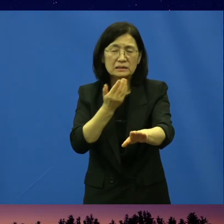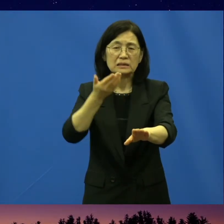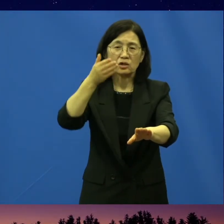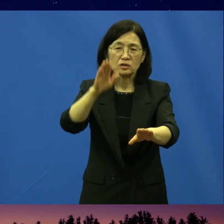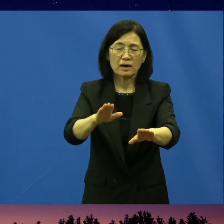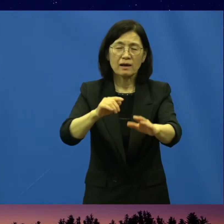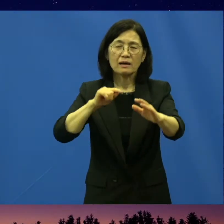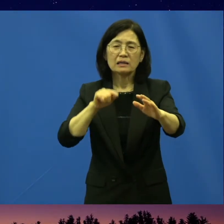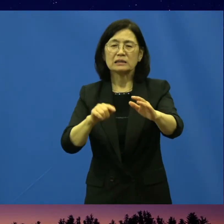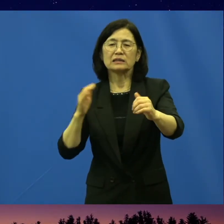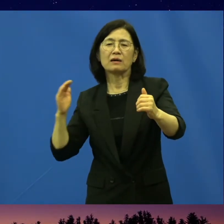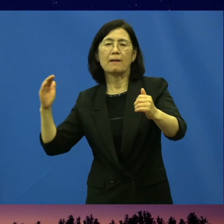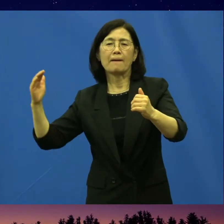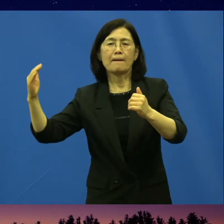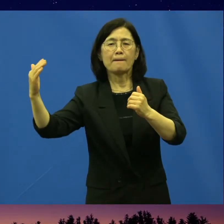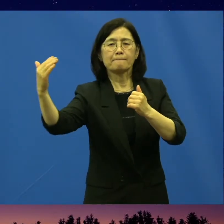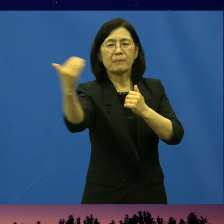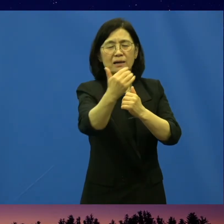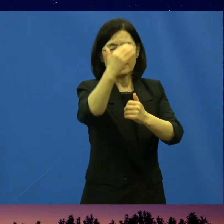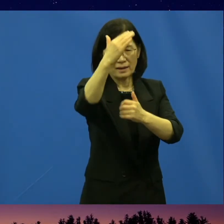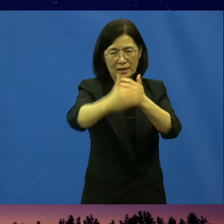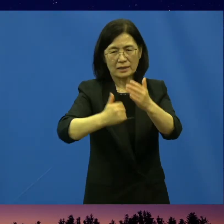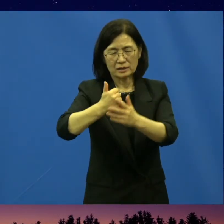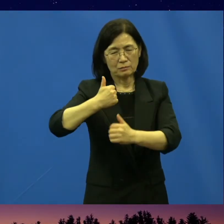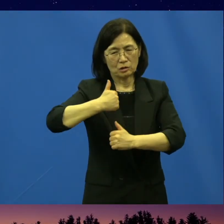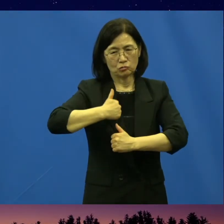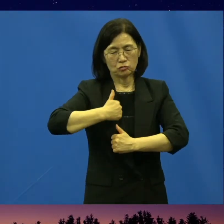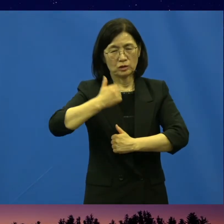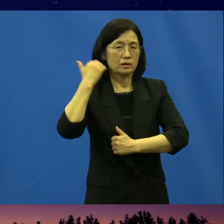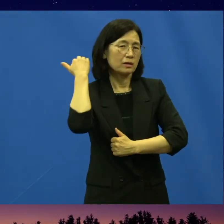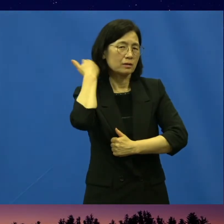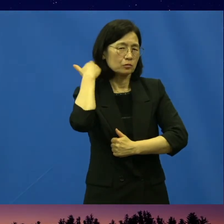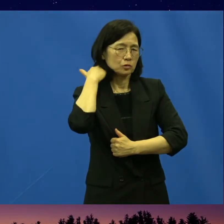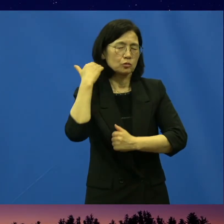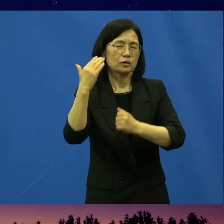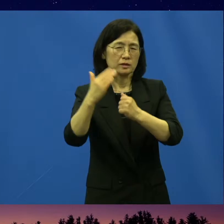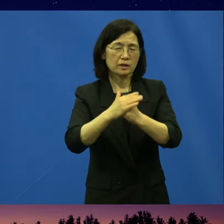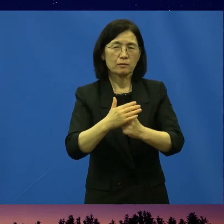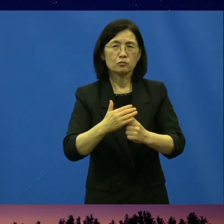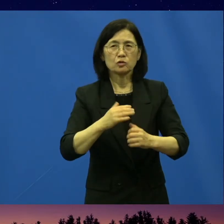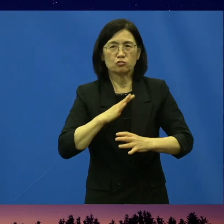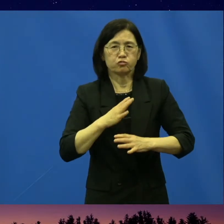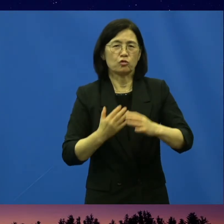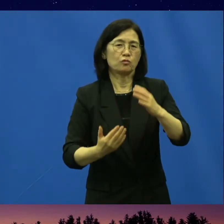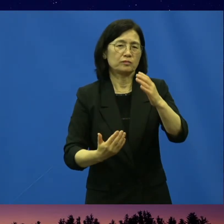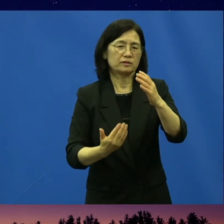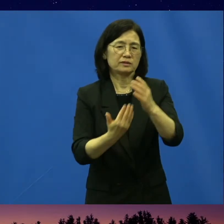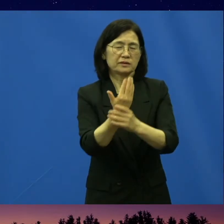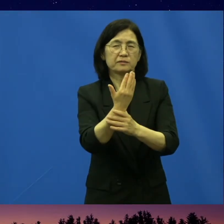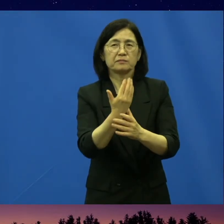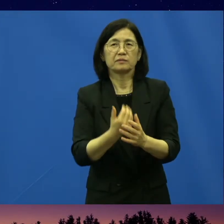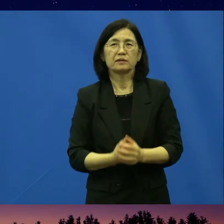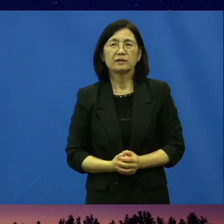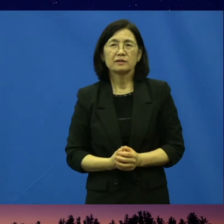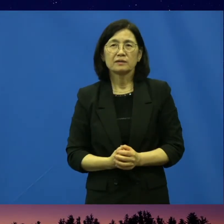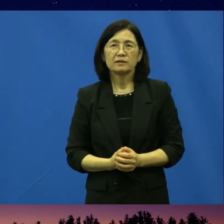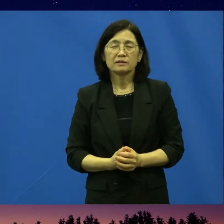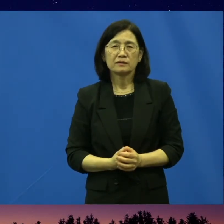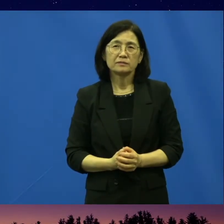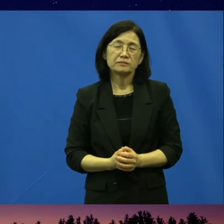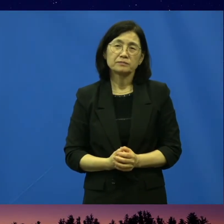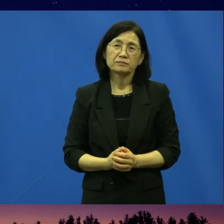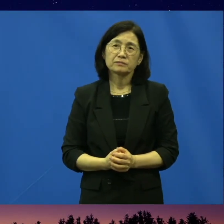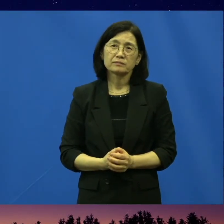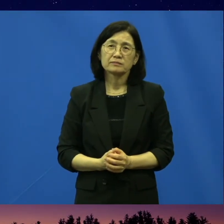거예요. 이걸 상황의 왜곡이라고 말해요. 그러니까 두려움은 어떻게 오느냐? 상황의 왜곡. 상황의 왜곡이란